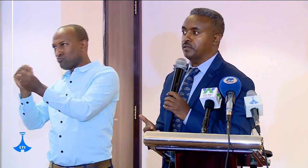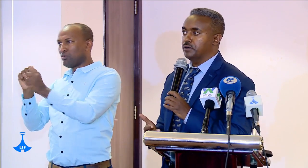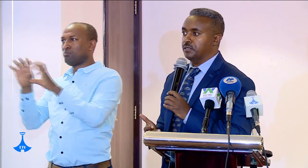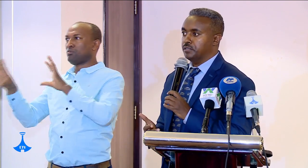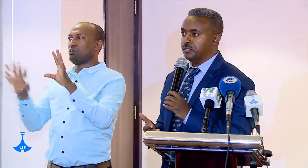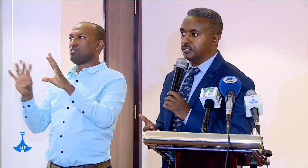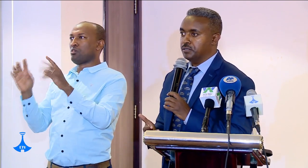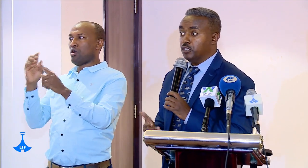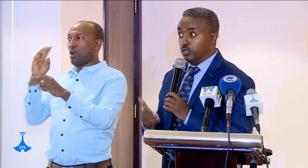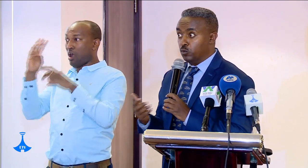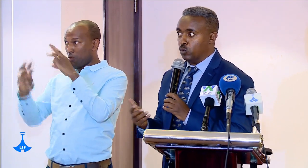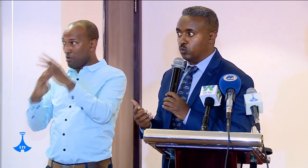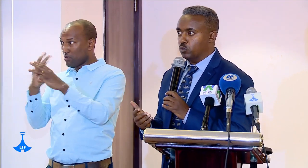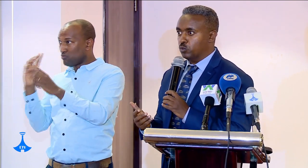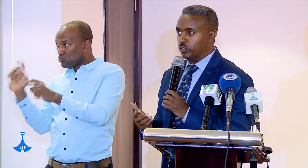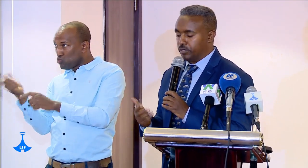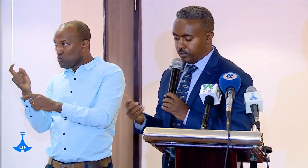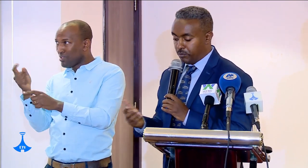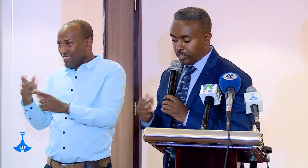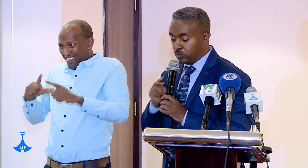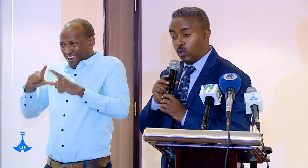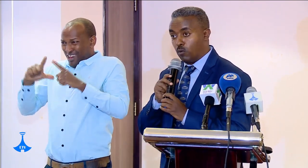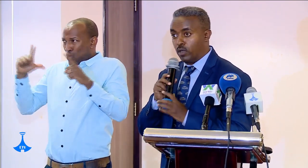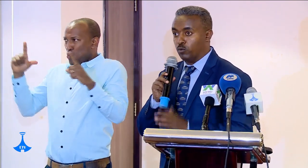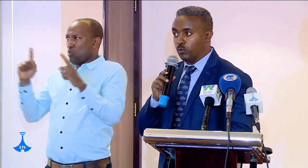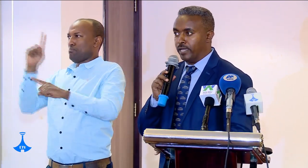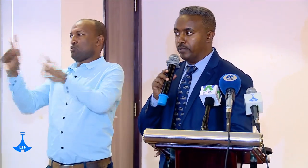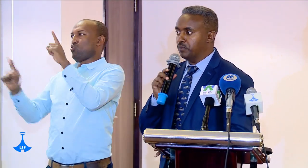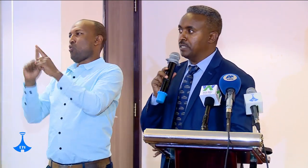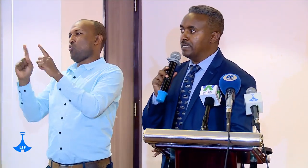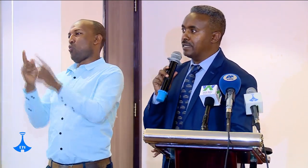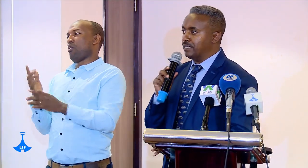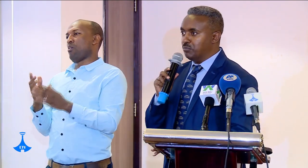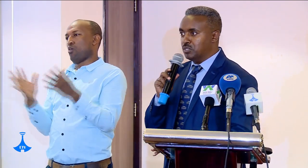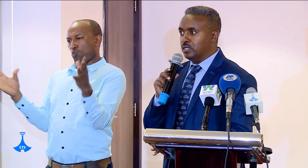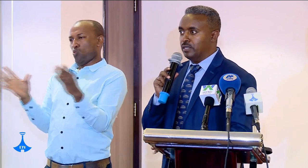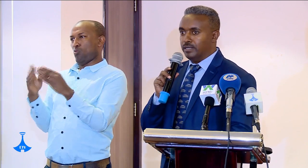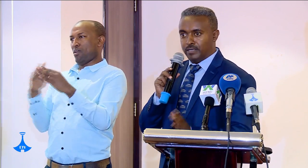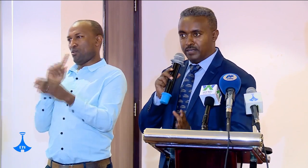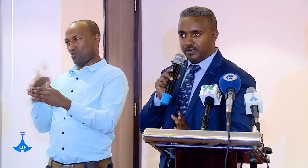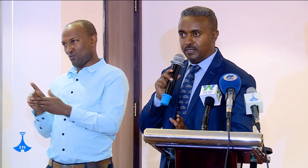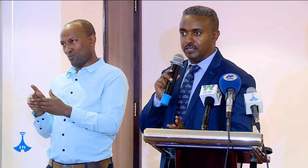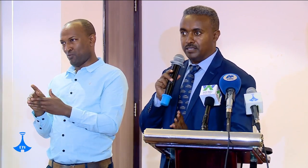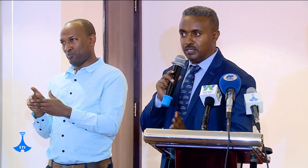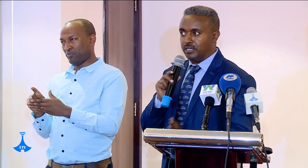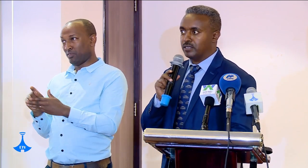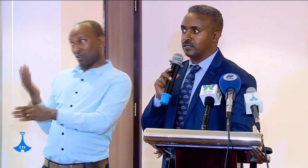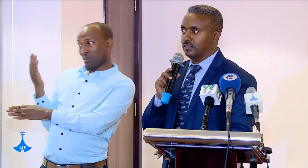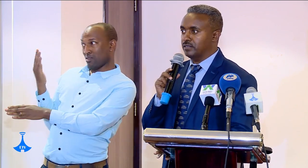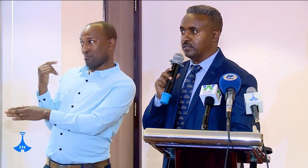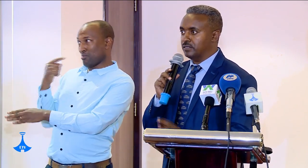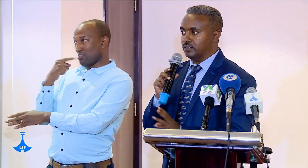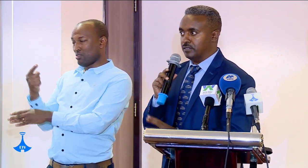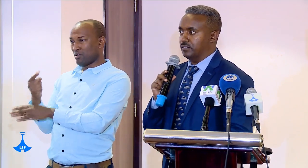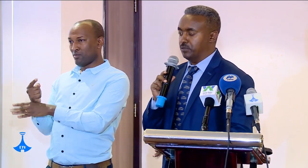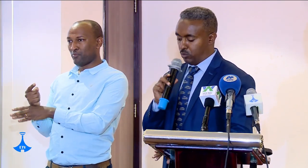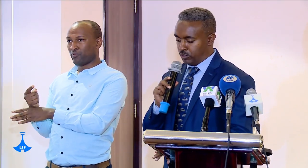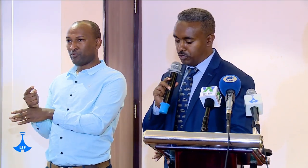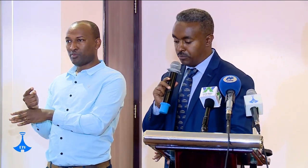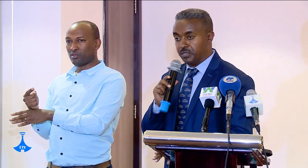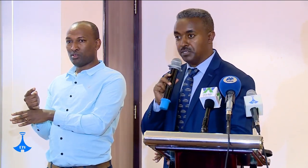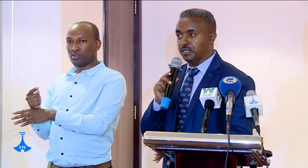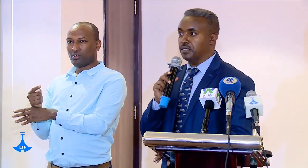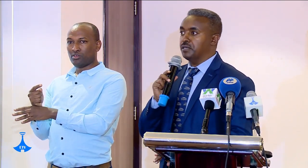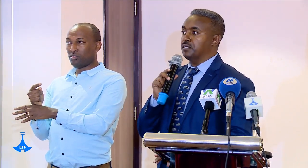የሆነ ትልቁ የምልክት ቋንቋ ጉባኤ ነው። ቀደም ሲል የቴስላ